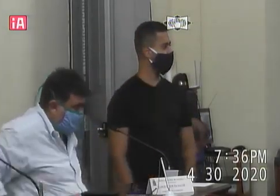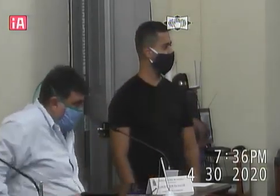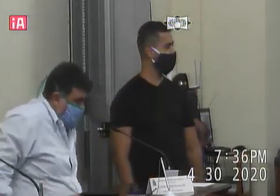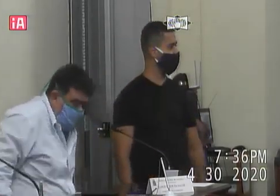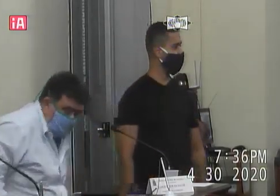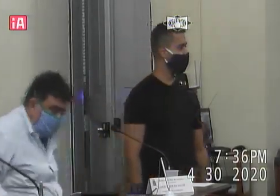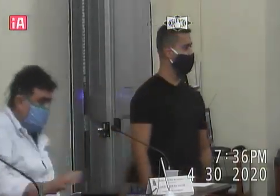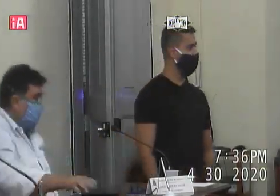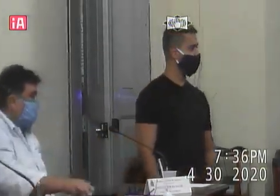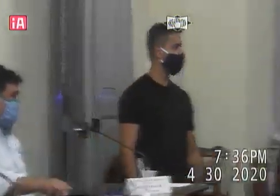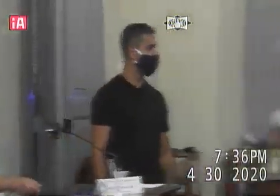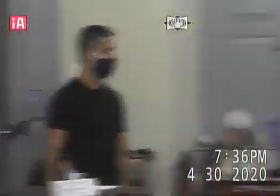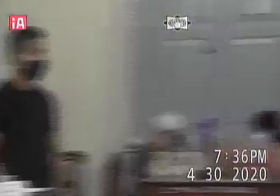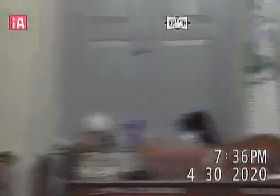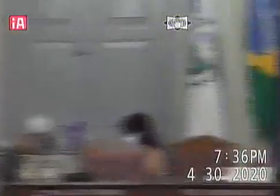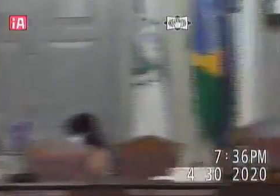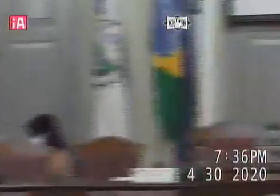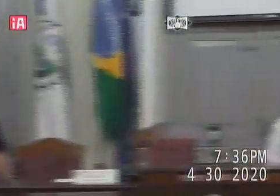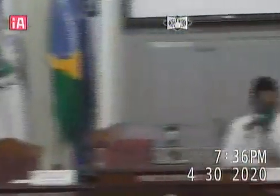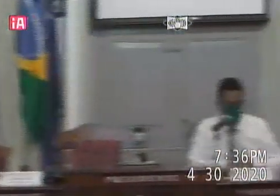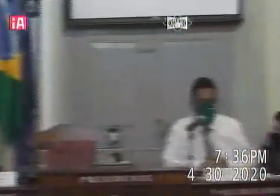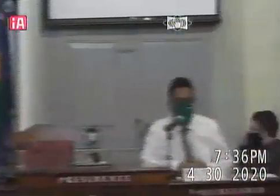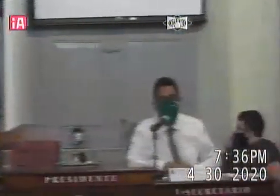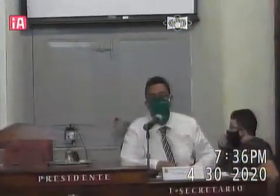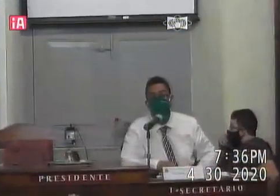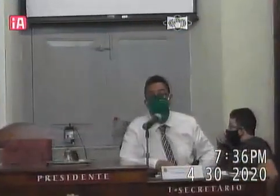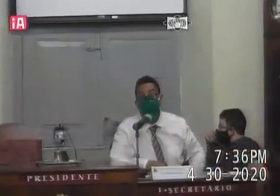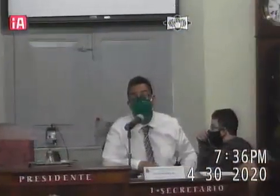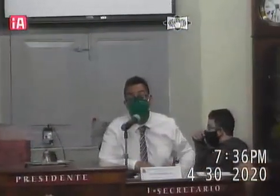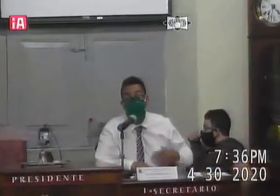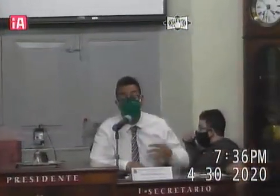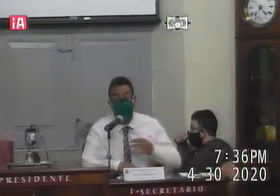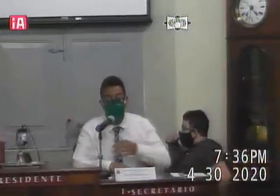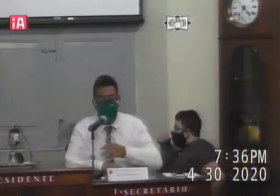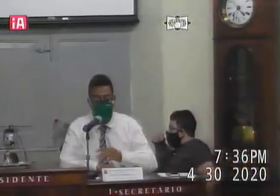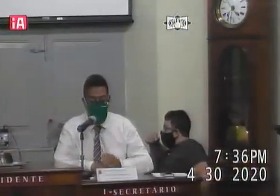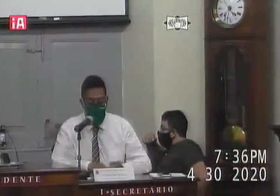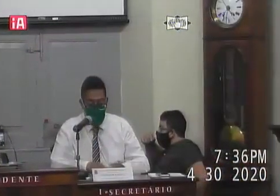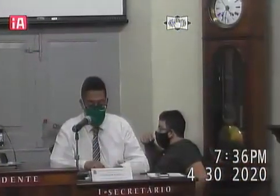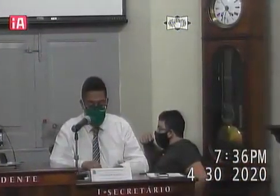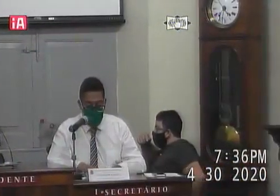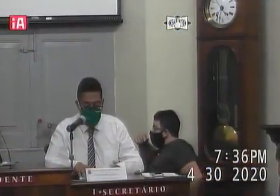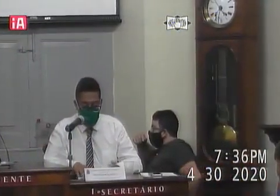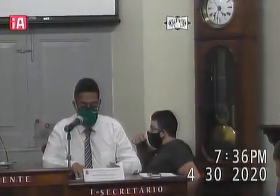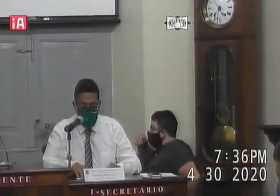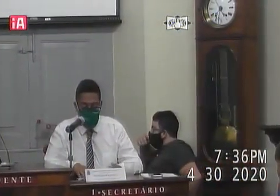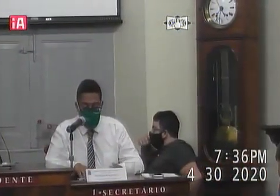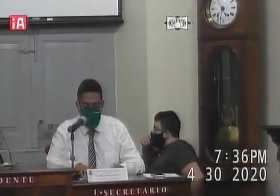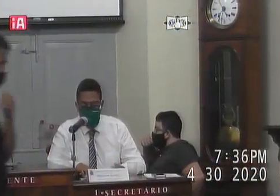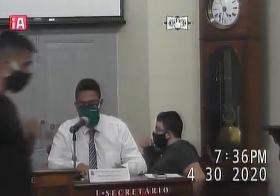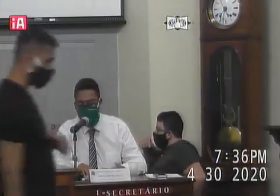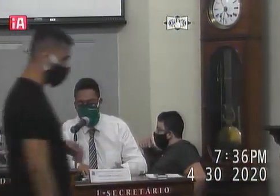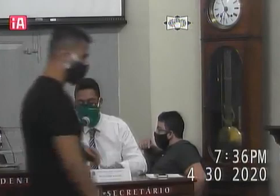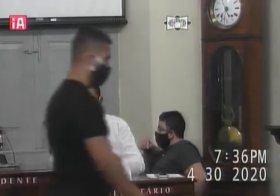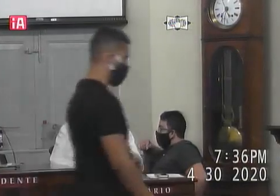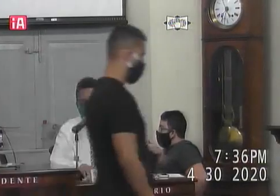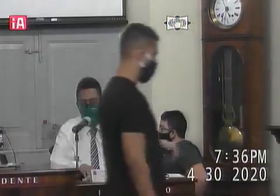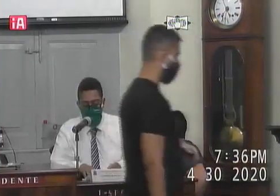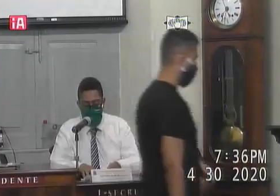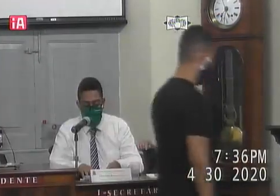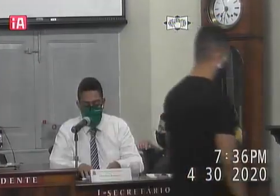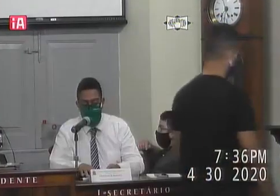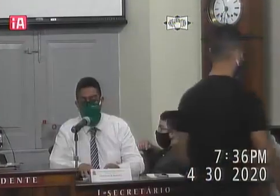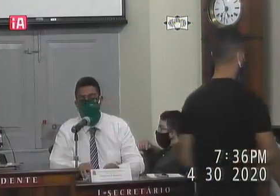Obrigado, vereador Marquinho. Quero agradecer a todos que estão acompanhando aqui.